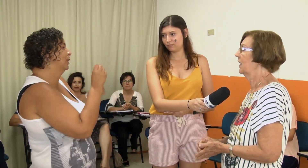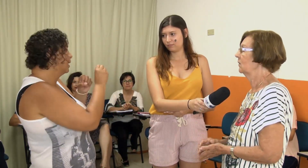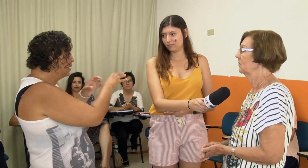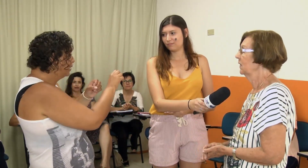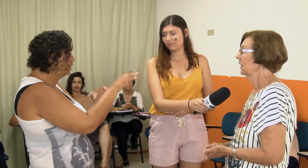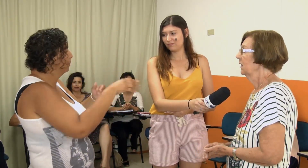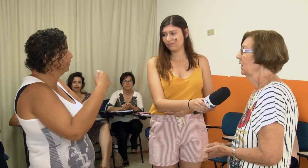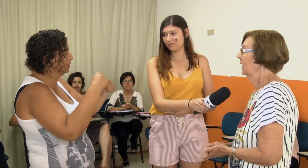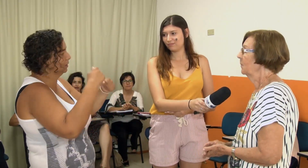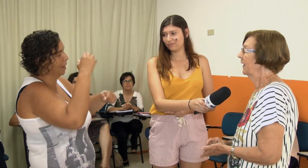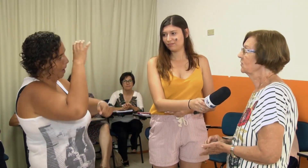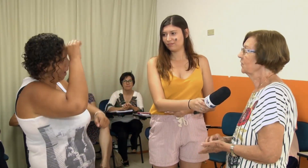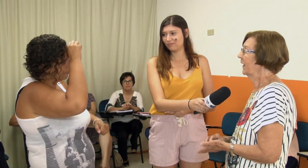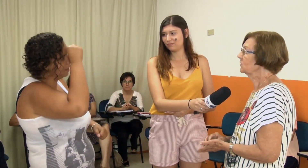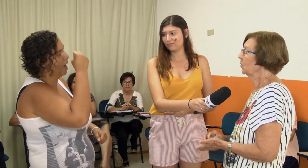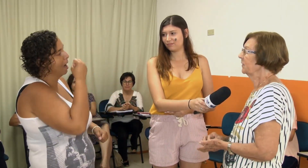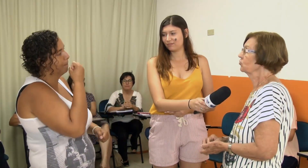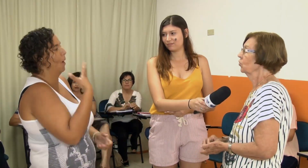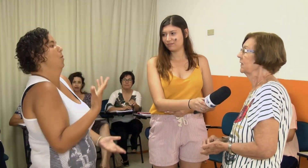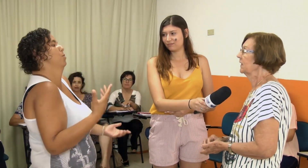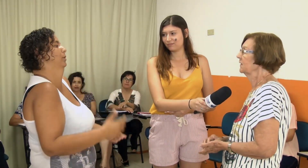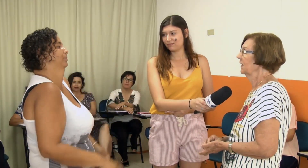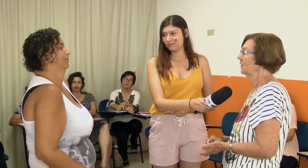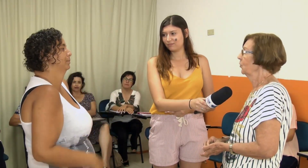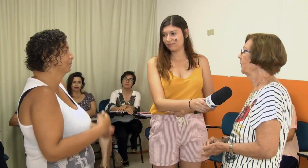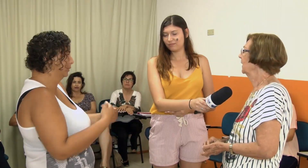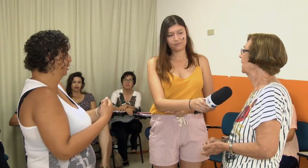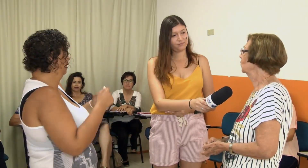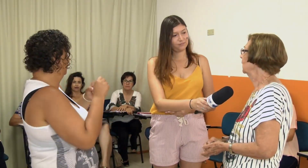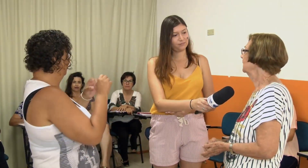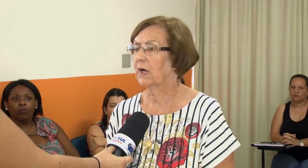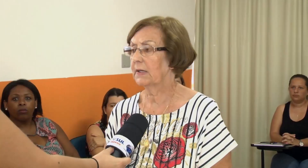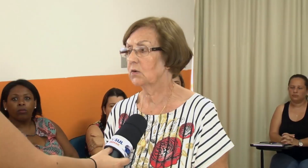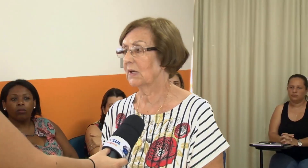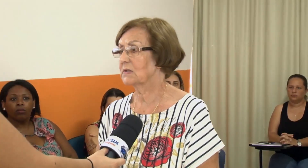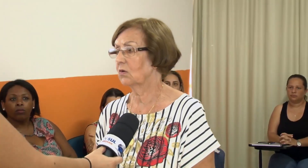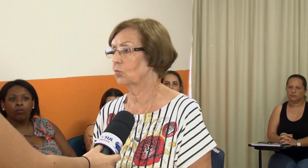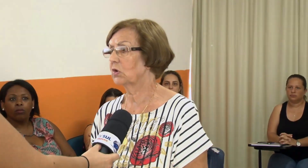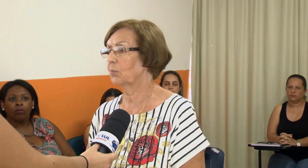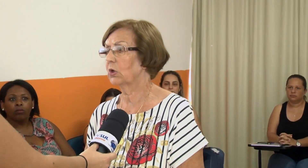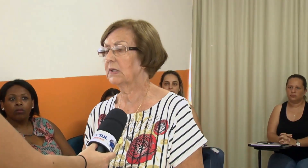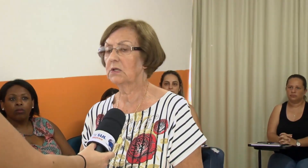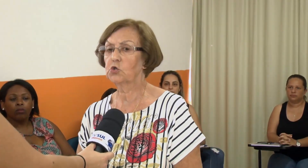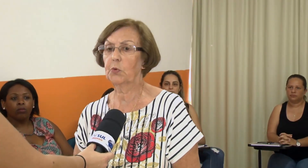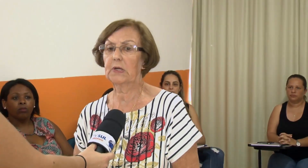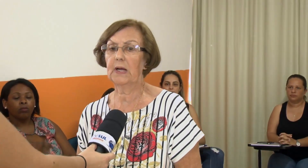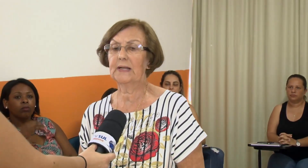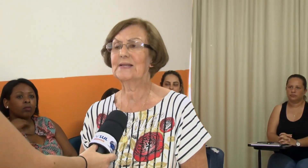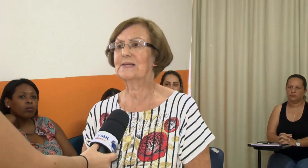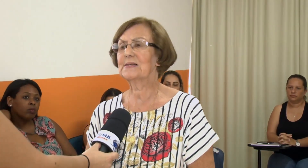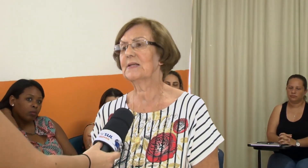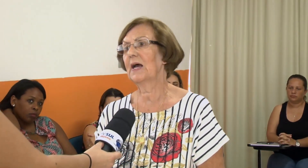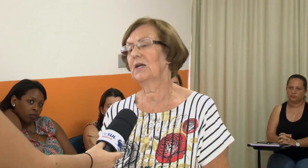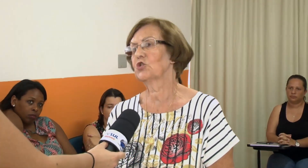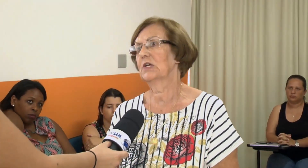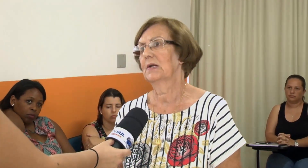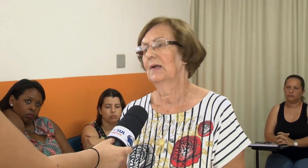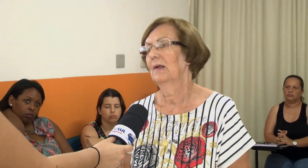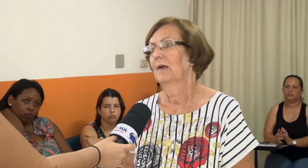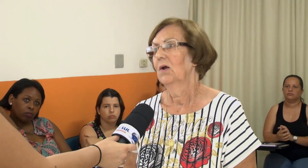falam. É mais fácil a pessoa entender a própria língua. A interação é muito importante porque há necessidade.